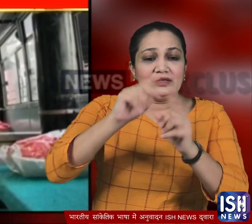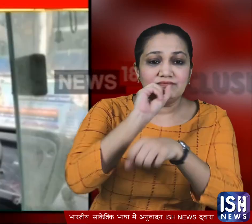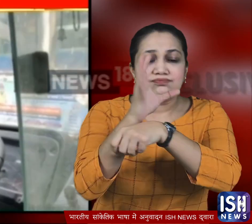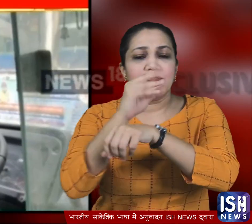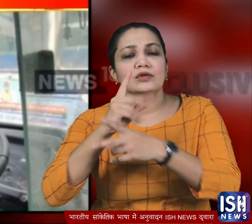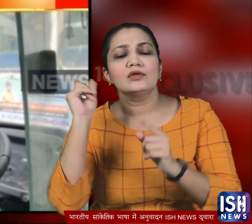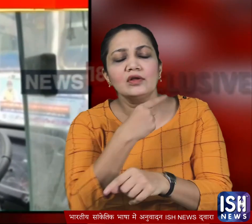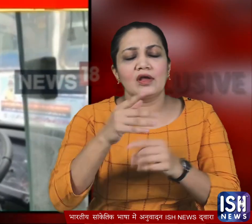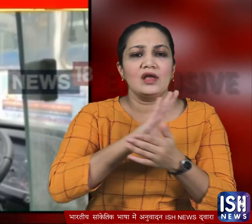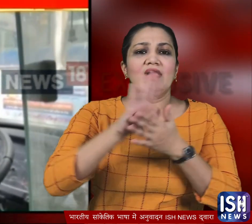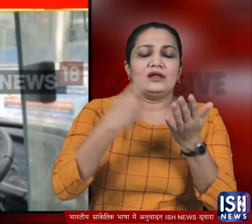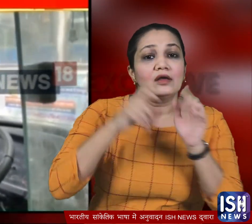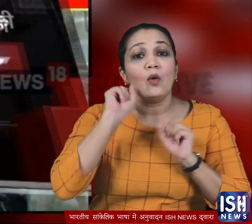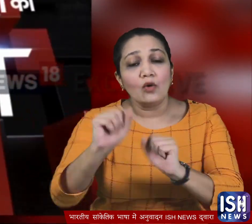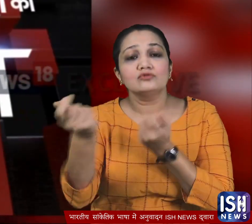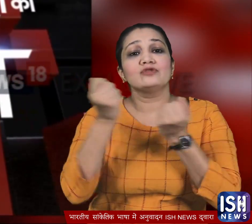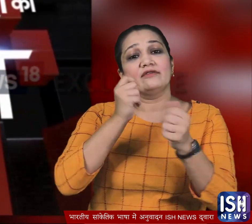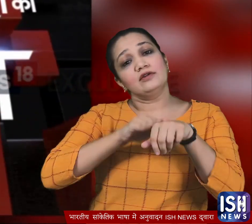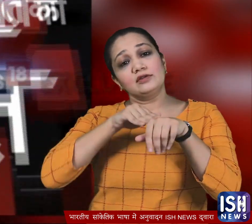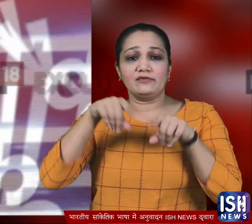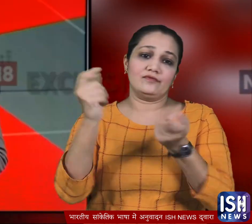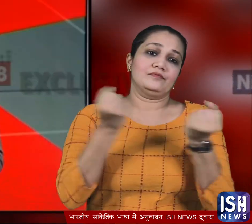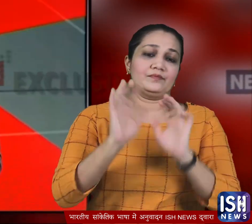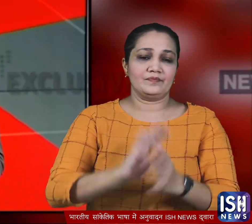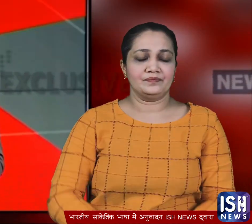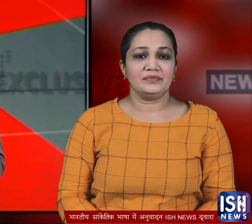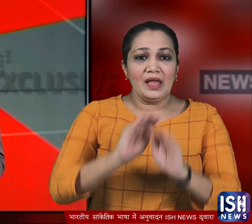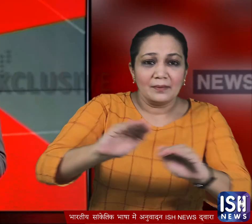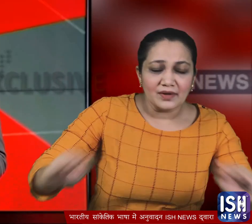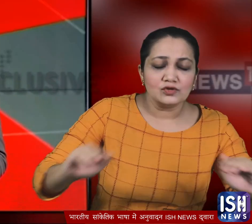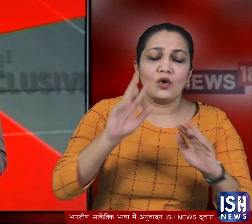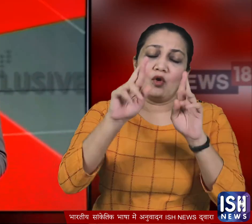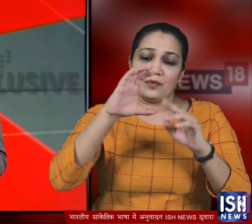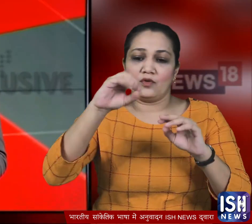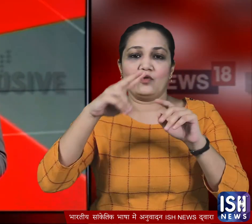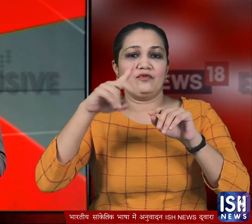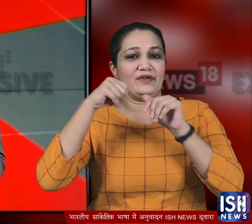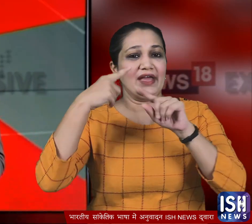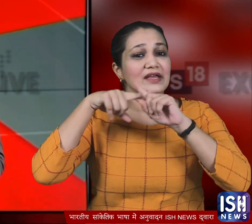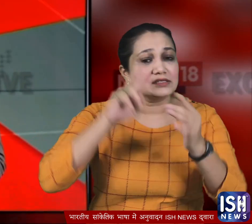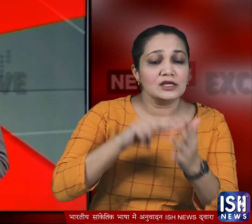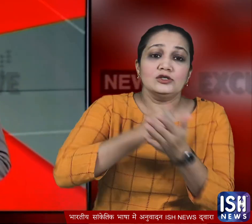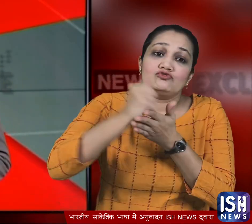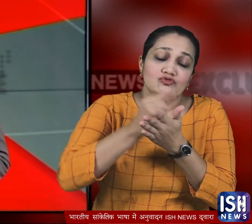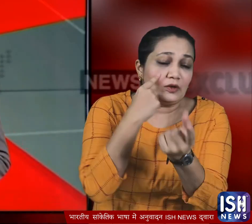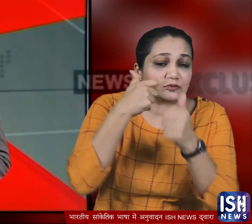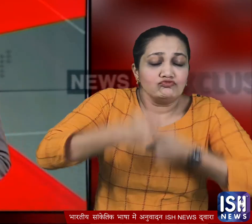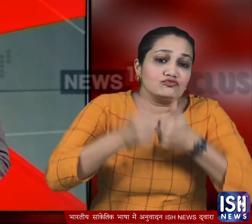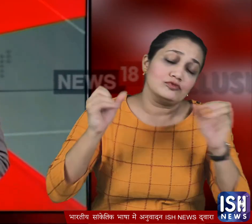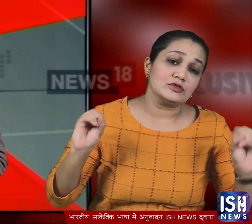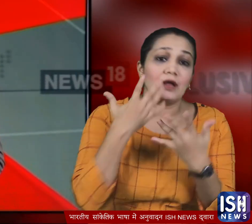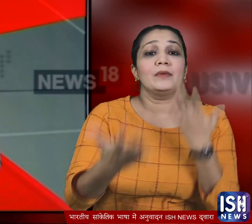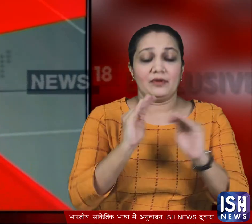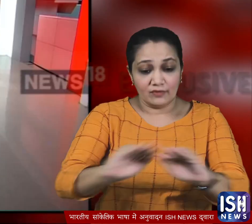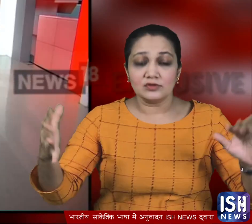सभी एम्बुलेंस को हरियाणा रोडवेज के ड्राइवर चलाएंगे। बच्चों के लिए जल्द कोवैक्सीन का ट्रायल शुरू हो सकता है। News18.com की